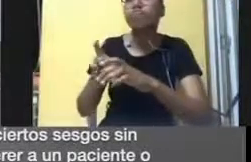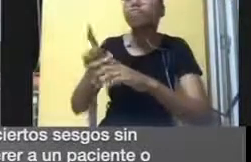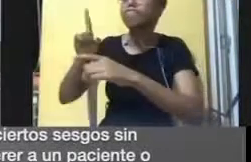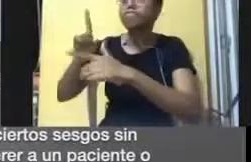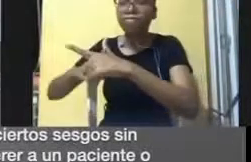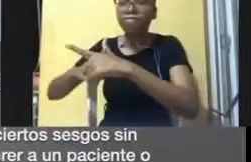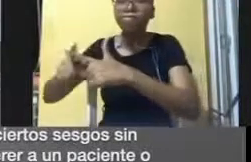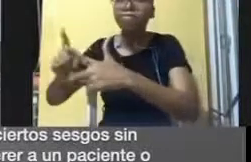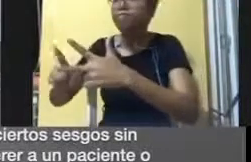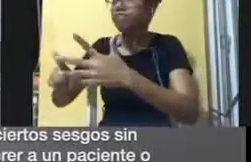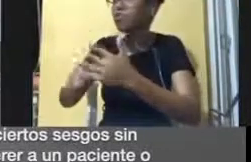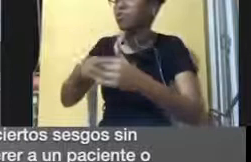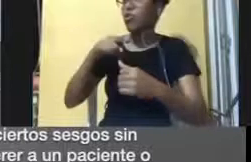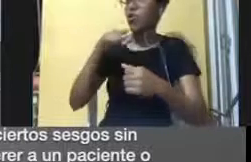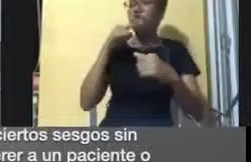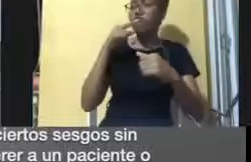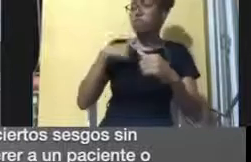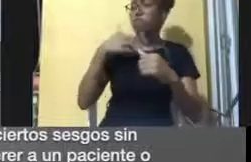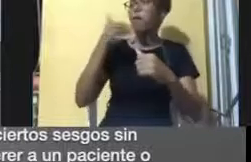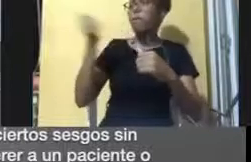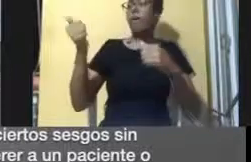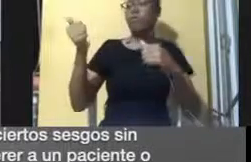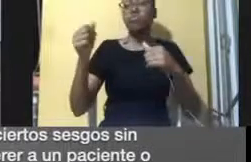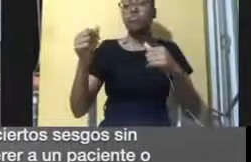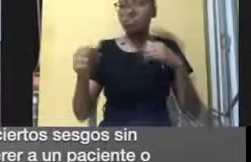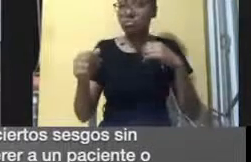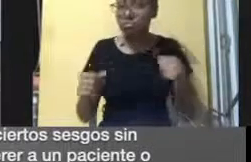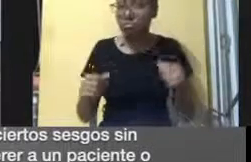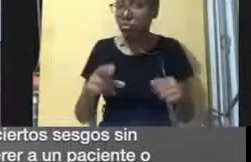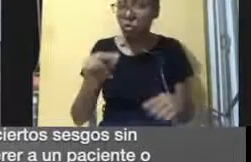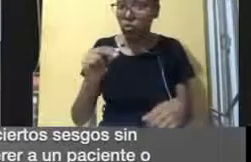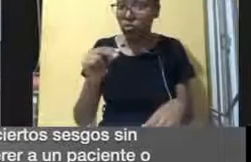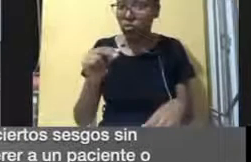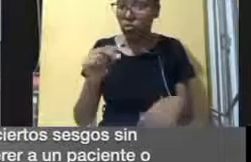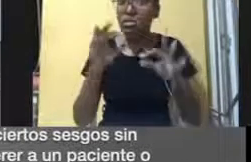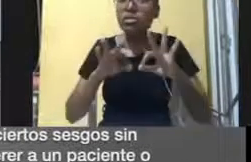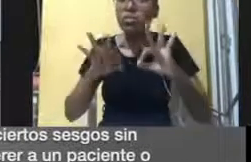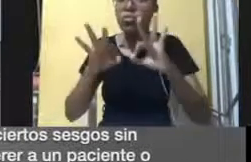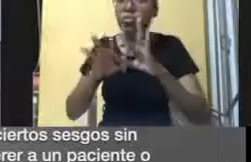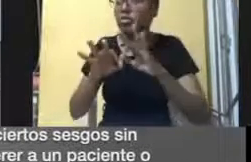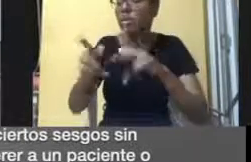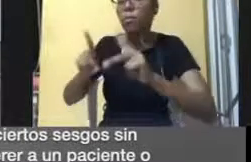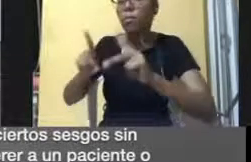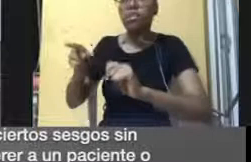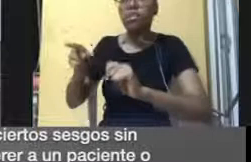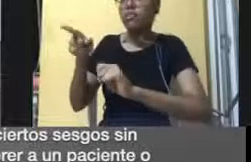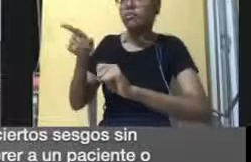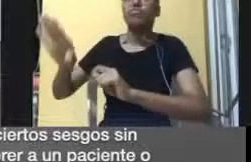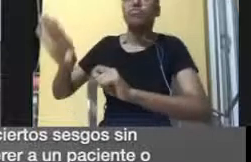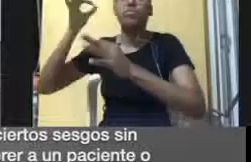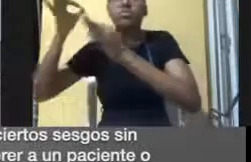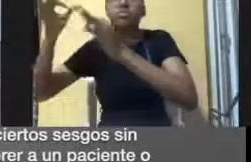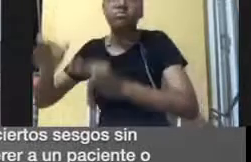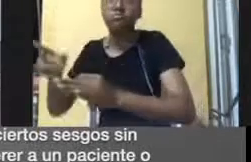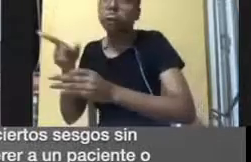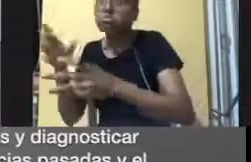tú. Entonces podemos caer en eso fácilmente. Y otras cosas así, y no respetar su lengua, eso es algo muy, muy